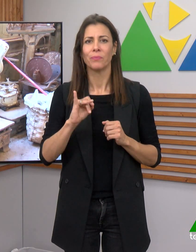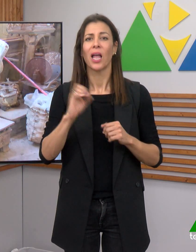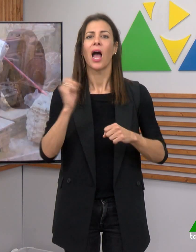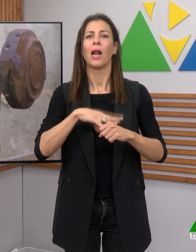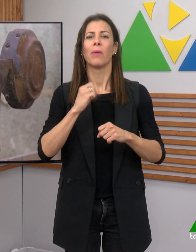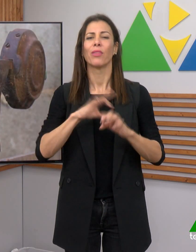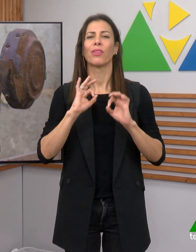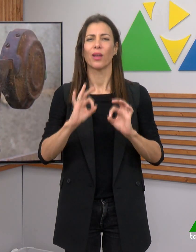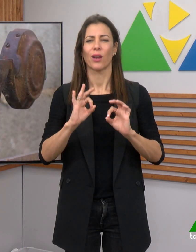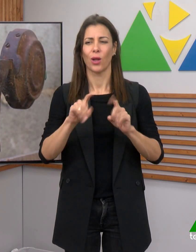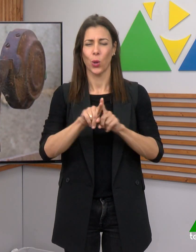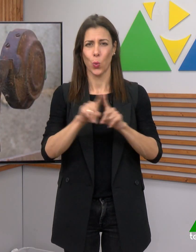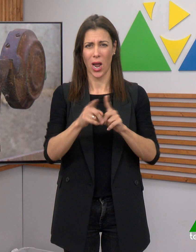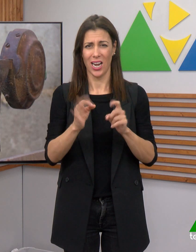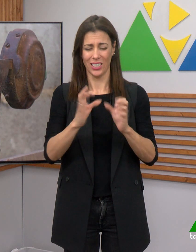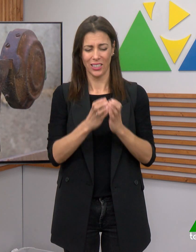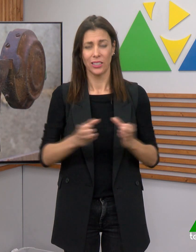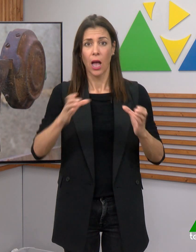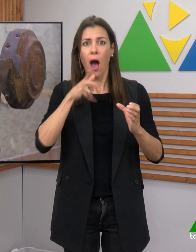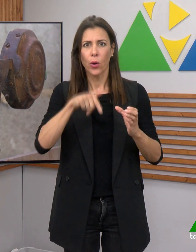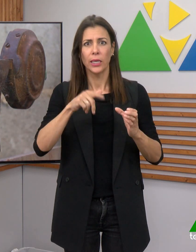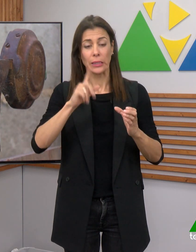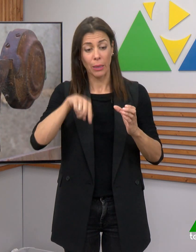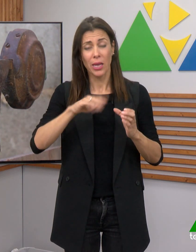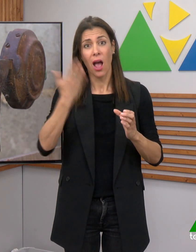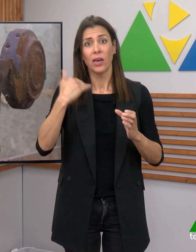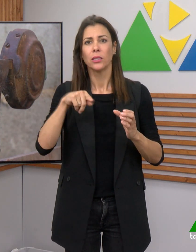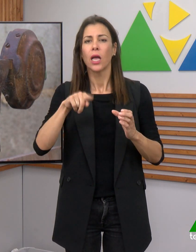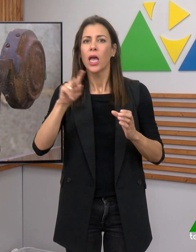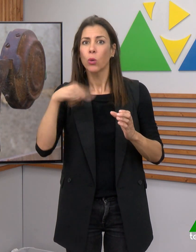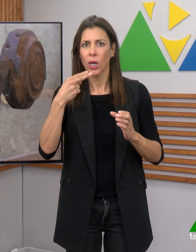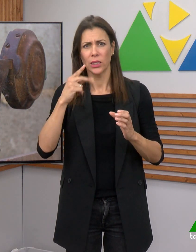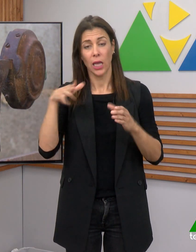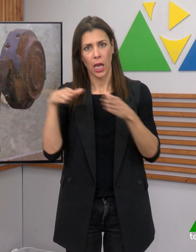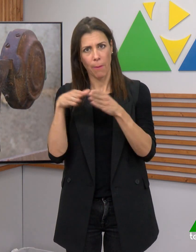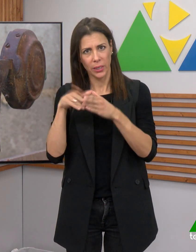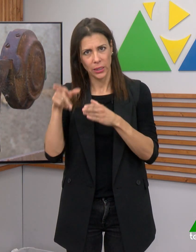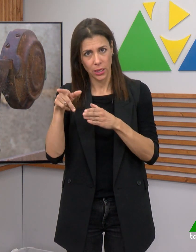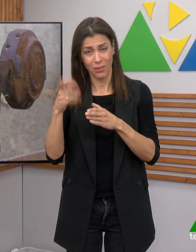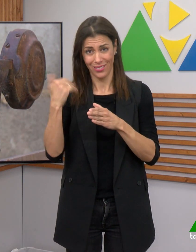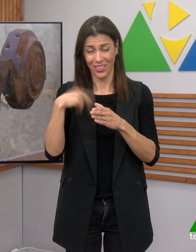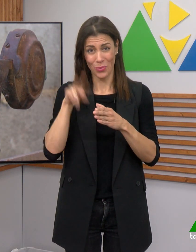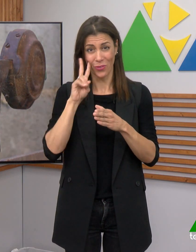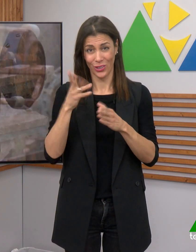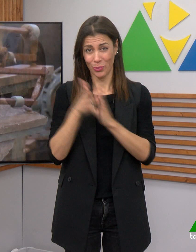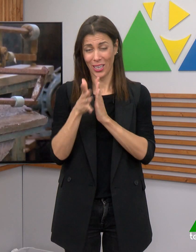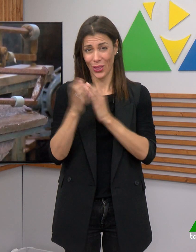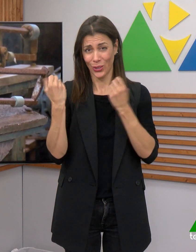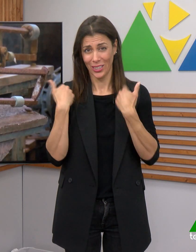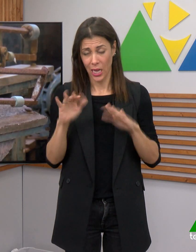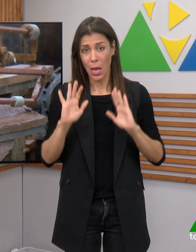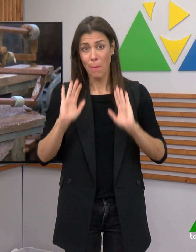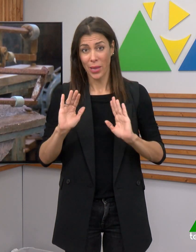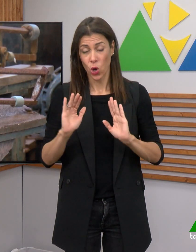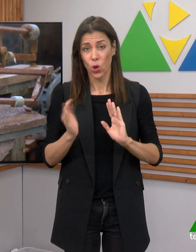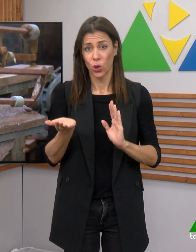efectos, que estaba allí en la entrada, donde hoy está el restaurante, que antiguamente había sido capilla y después almacén de efectos, y que cuando se quitó,